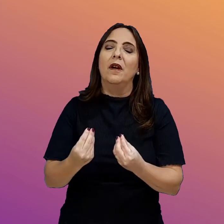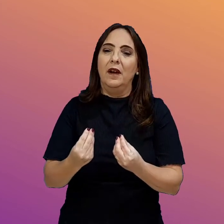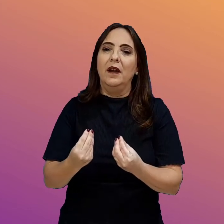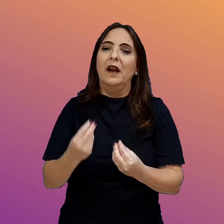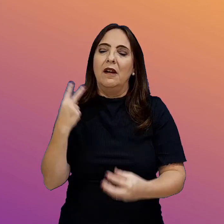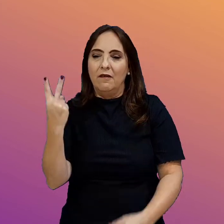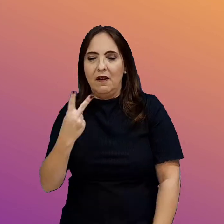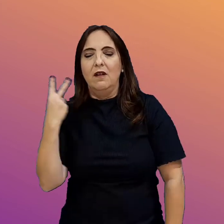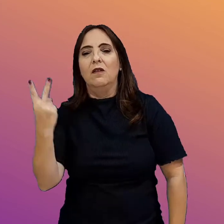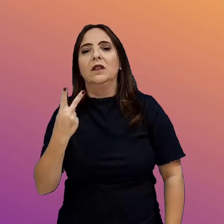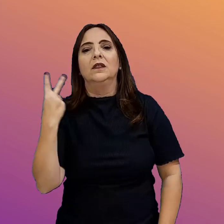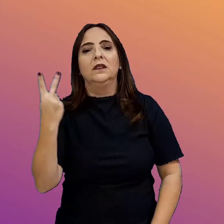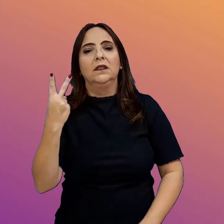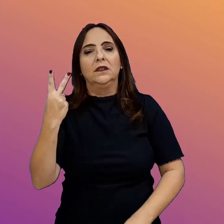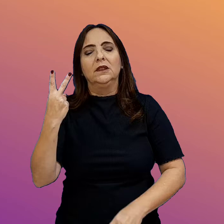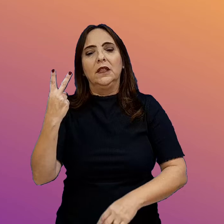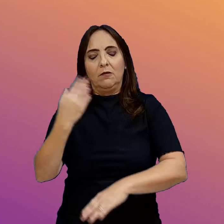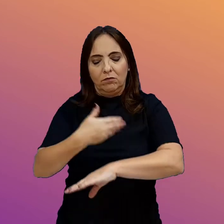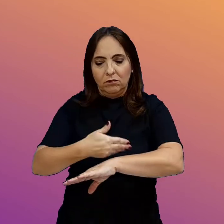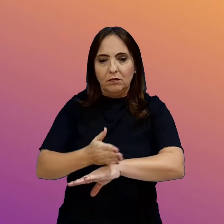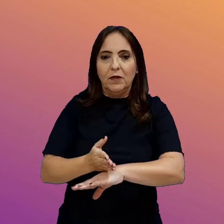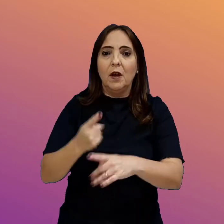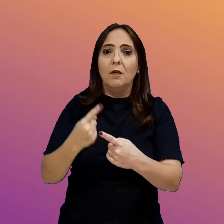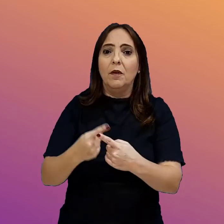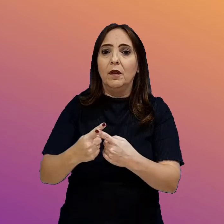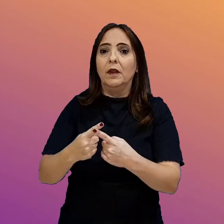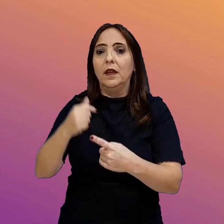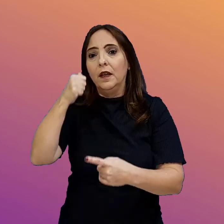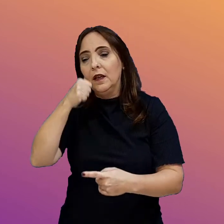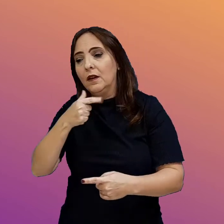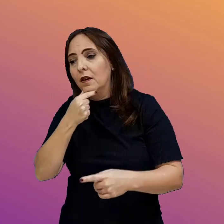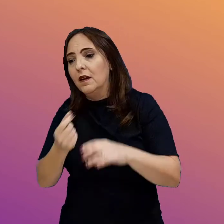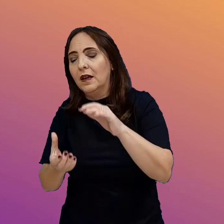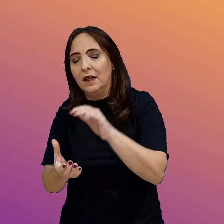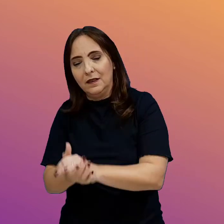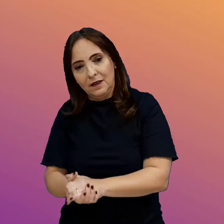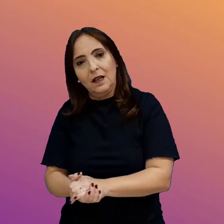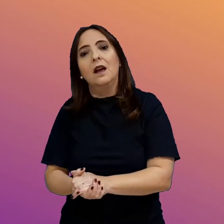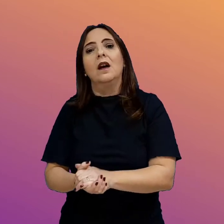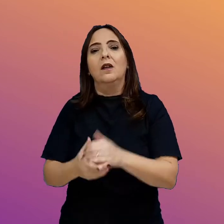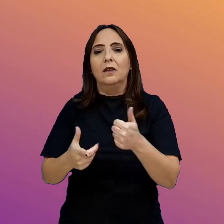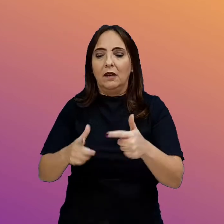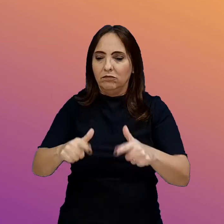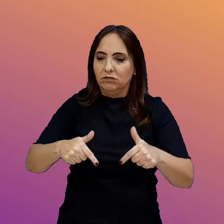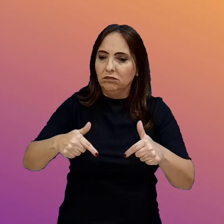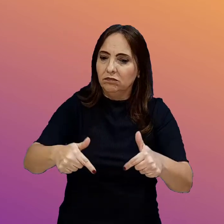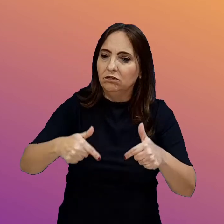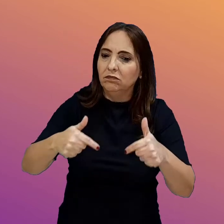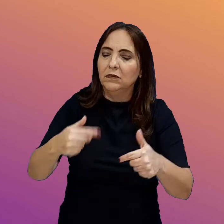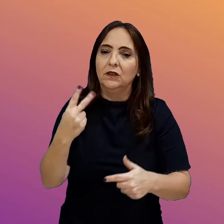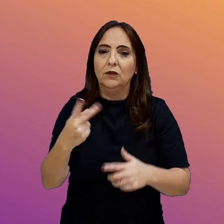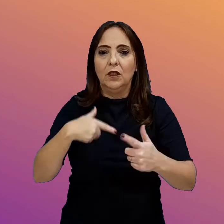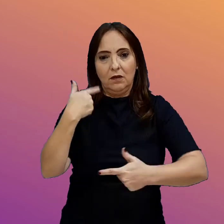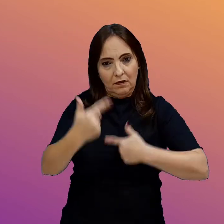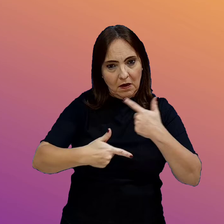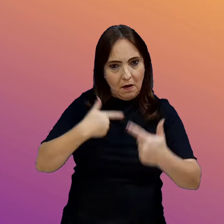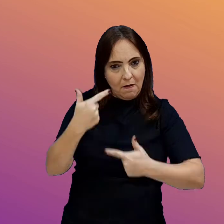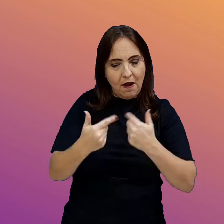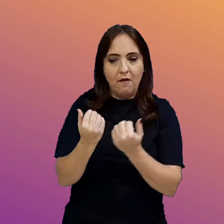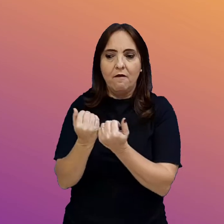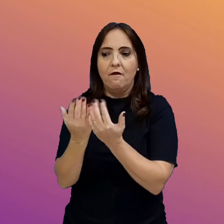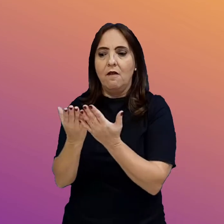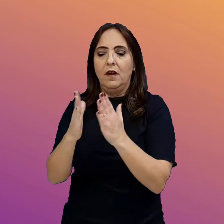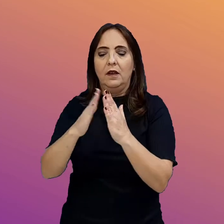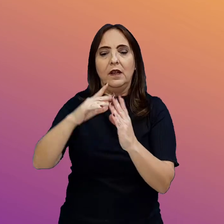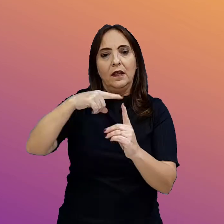esses momentos, porque o casal é um casal super ativo na igreja, tem várias atividades, os dois trabalham também fora da